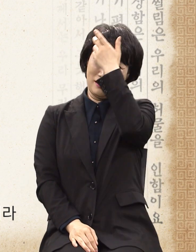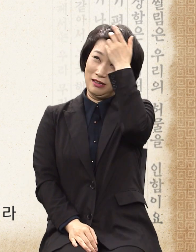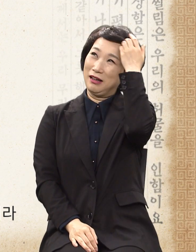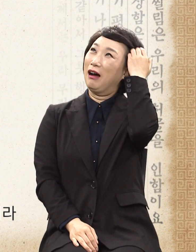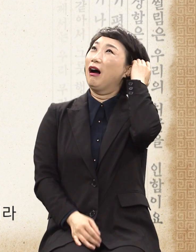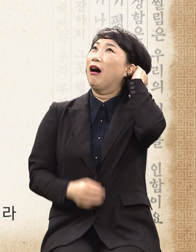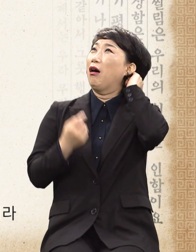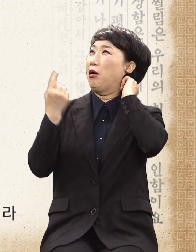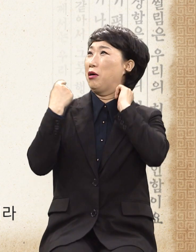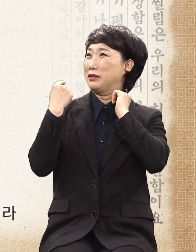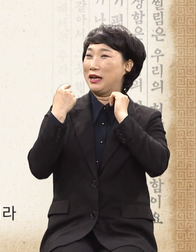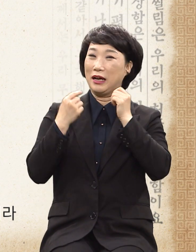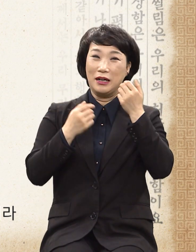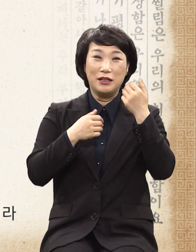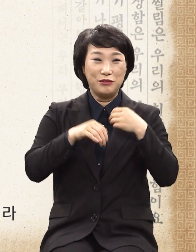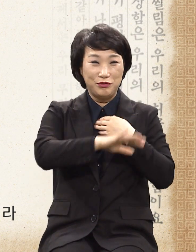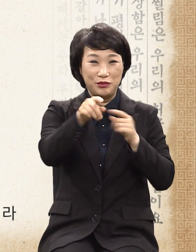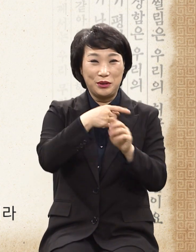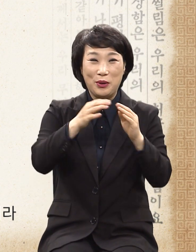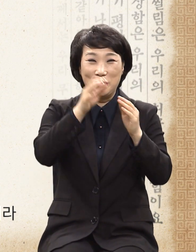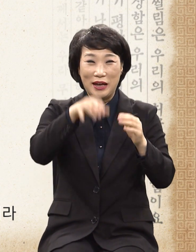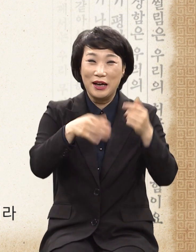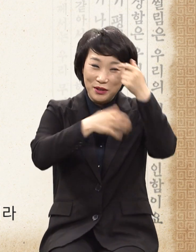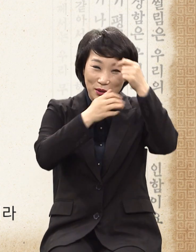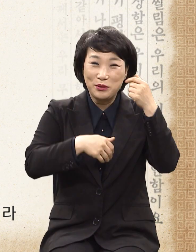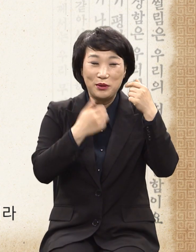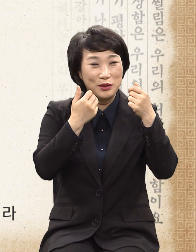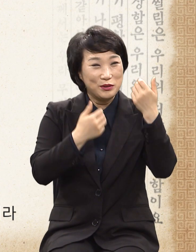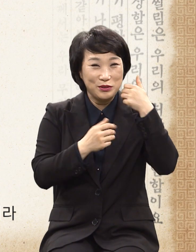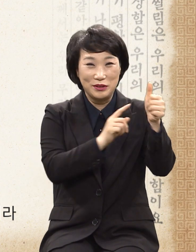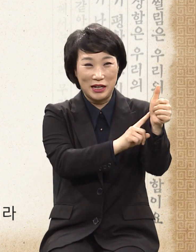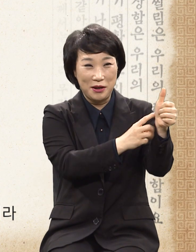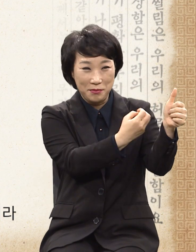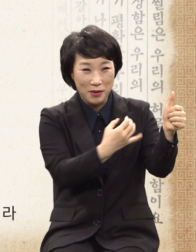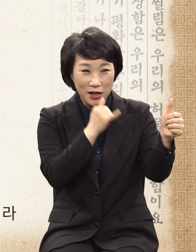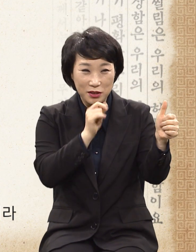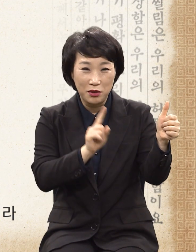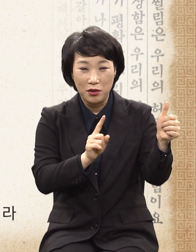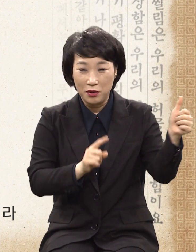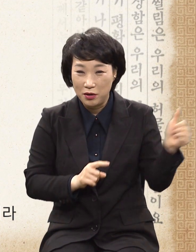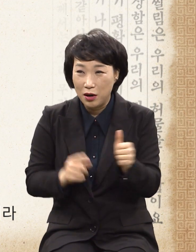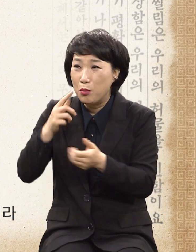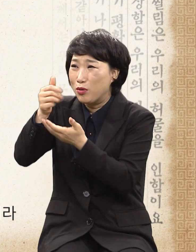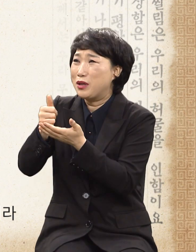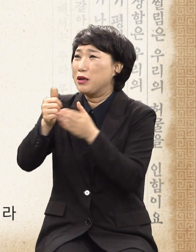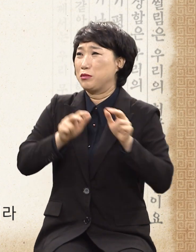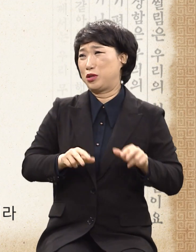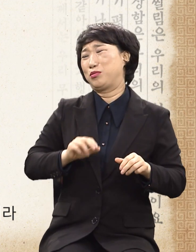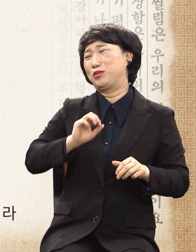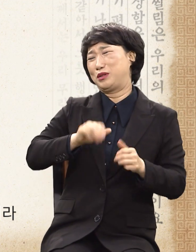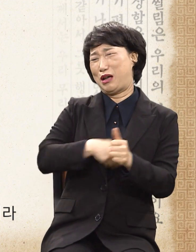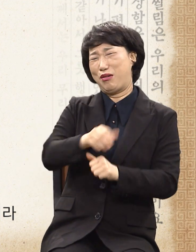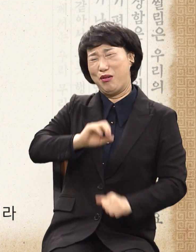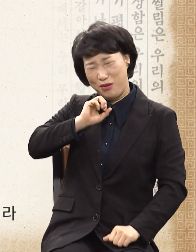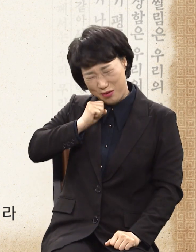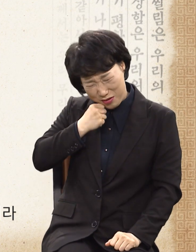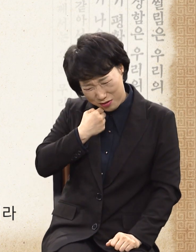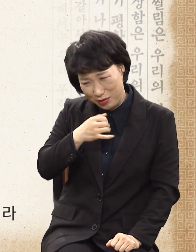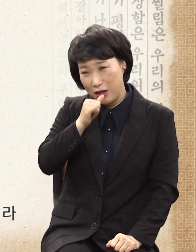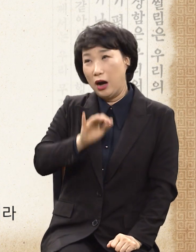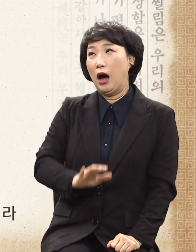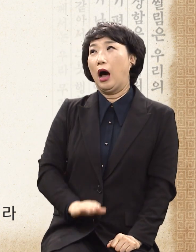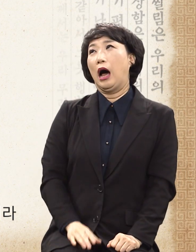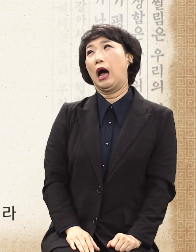어제도 우리 성도 하나가 그래요. 목사님, 이런 어려움이 있는데 참 내가